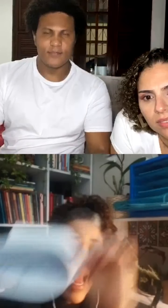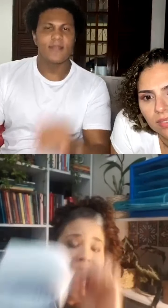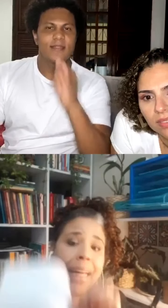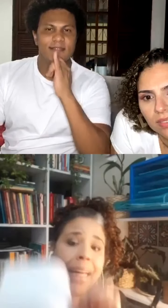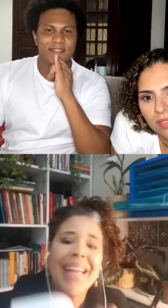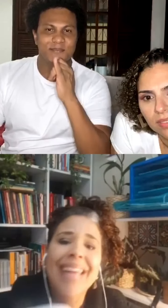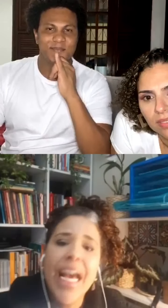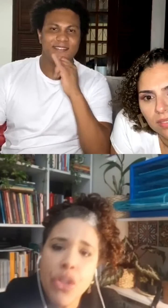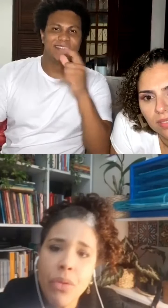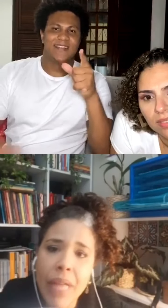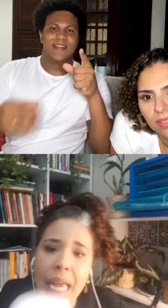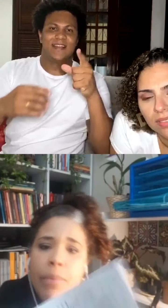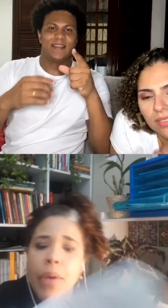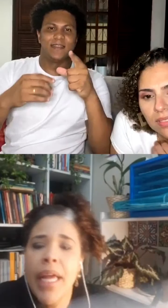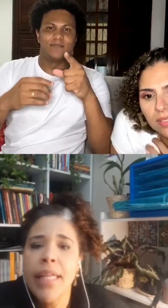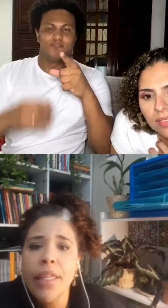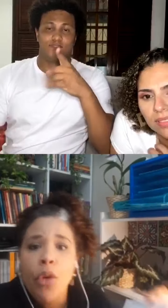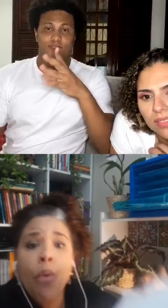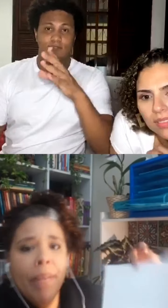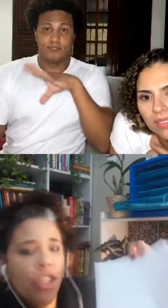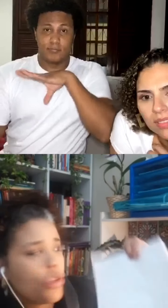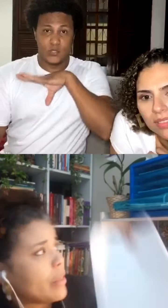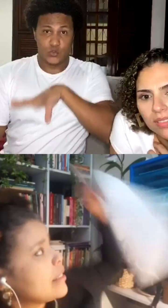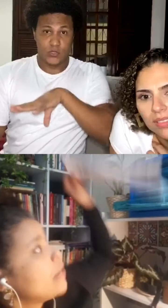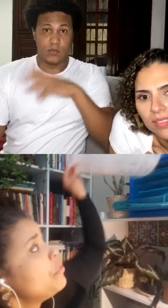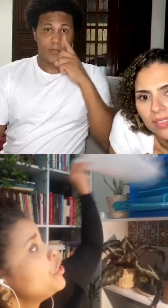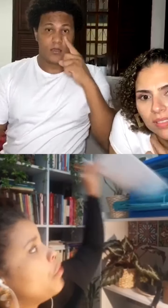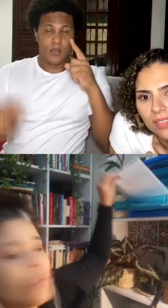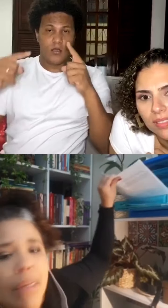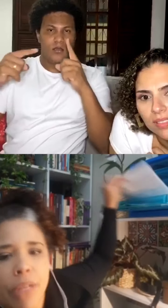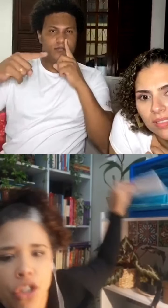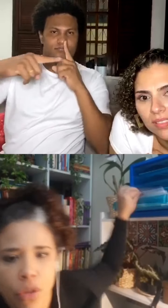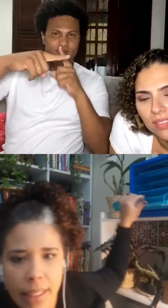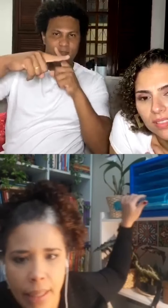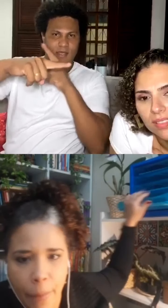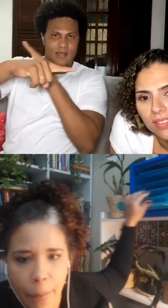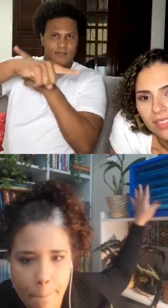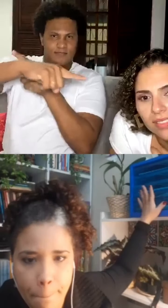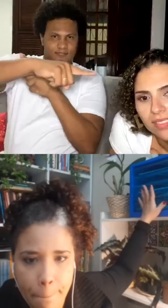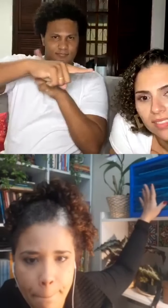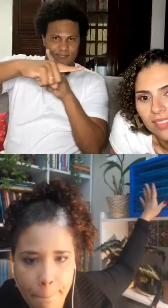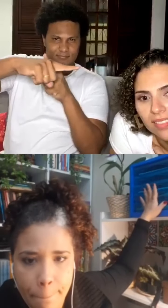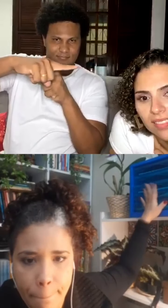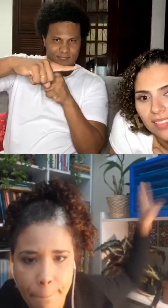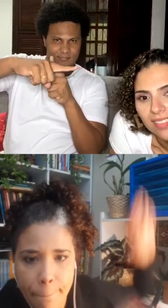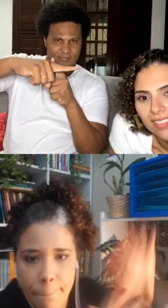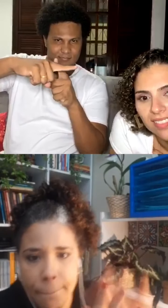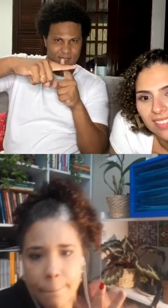É na metade do tempo entre uma menstruação e outra menstruação.